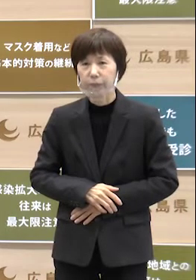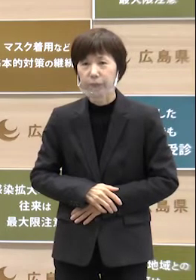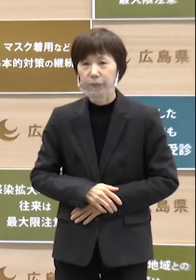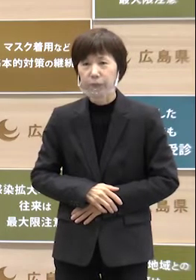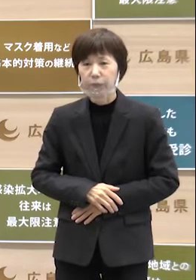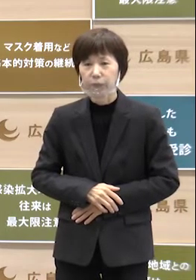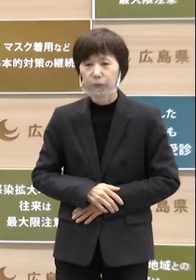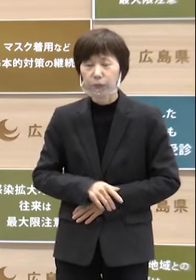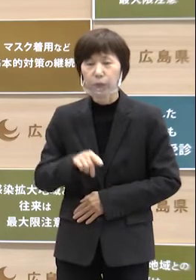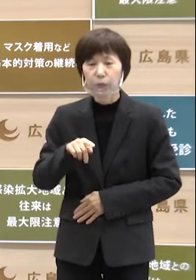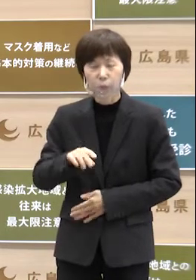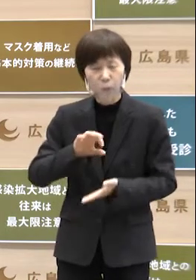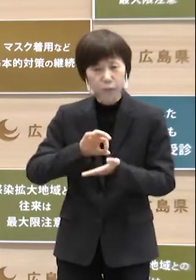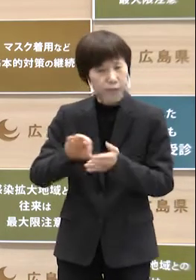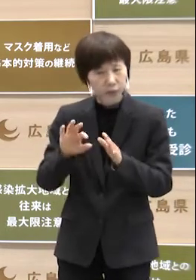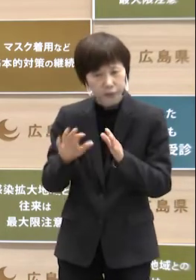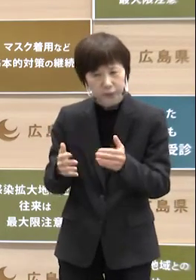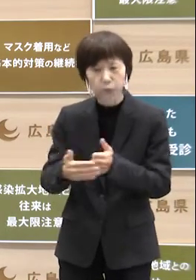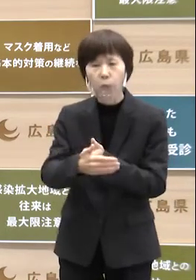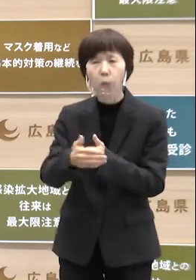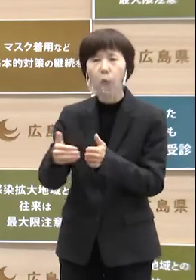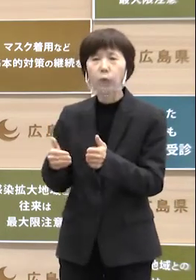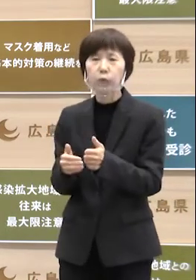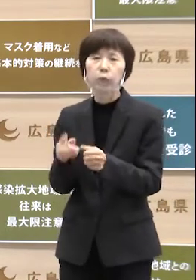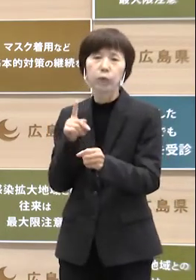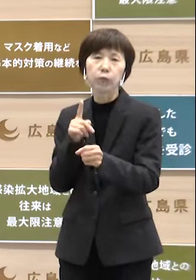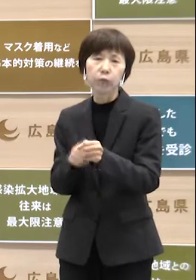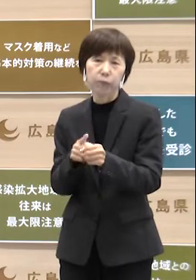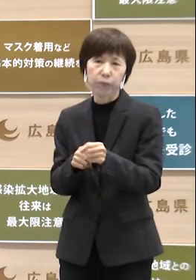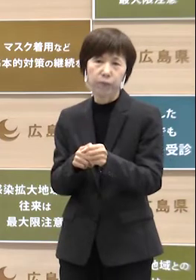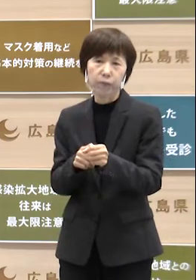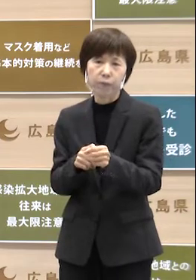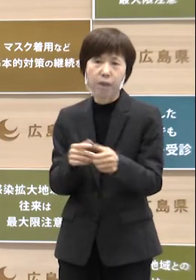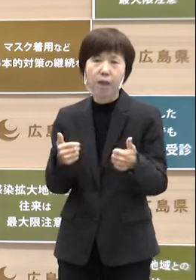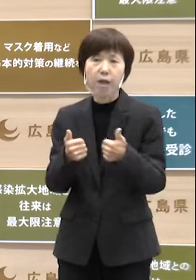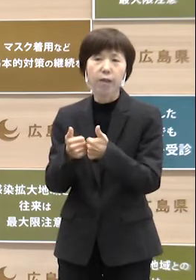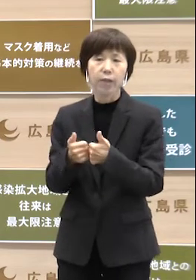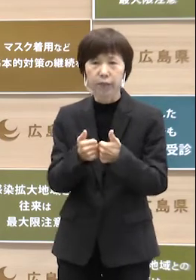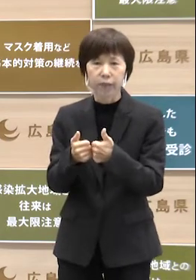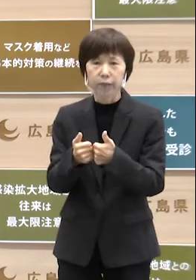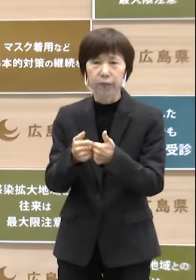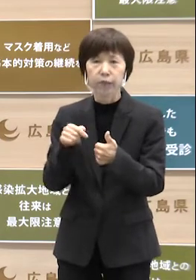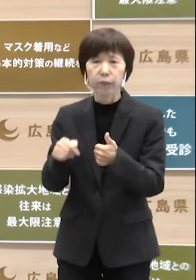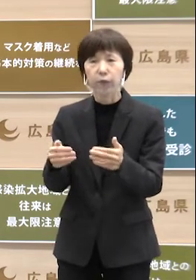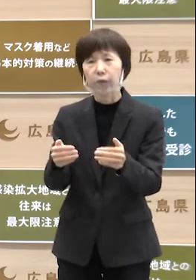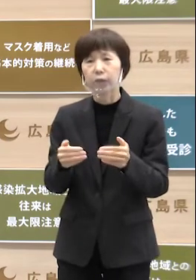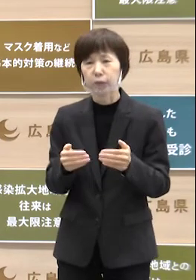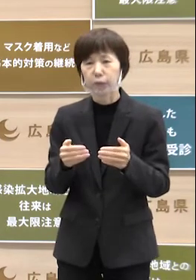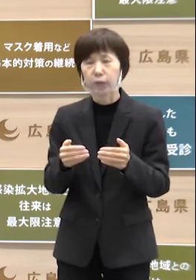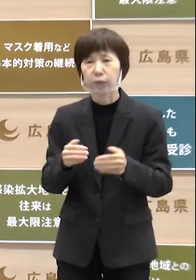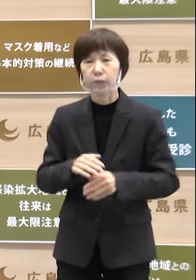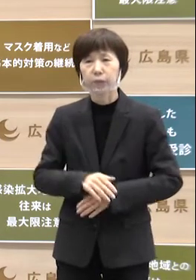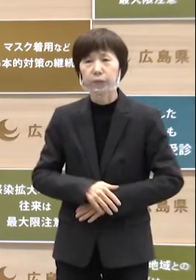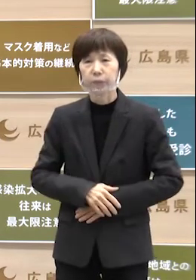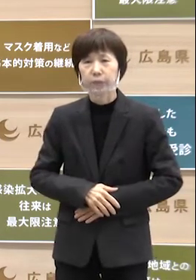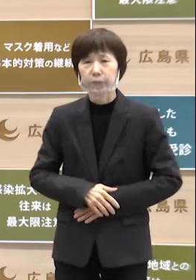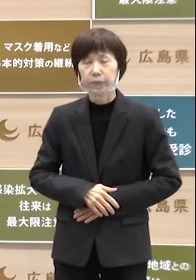使えないということを保証するのはですね、やはり廃絶しかないんだというふうに思います。そういう意味で